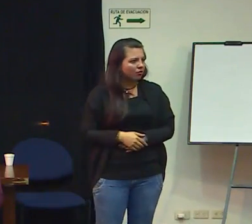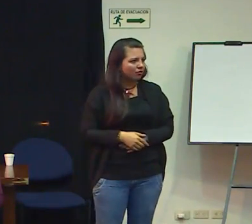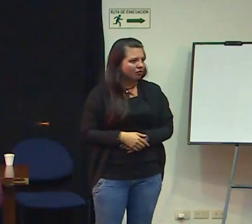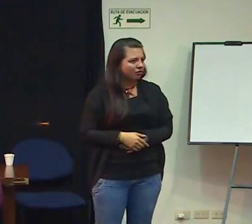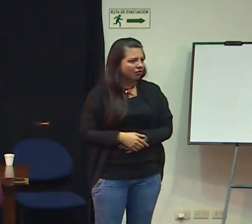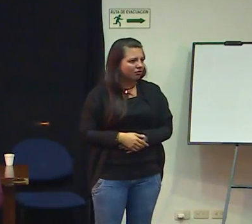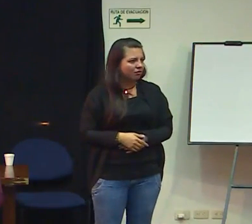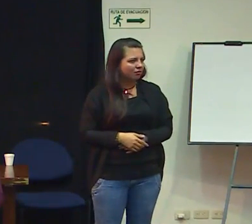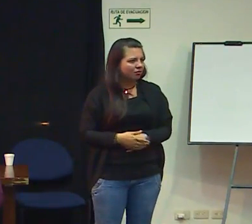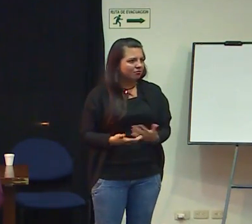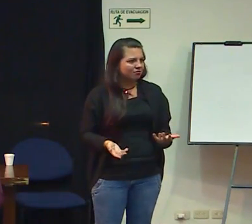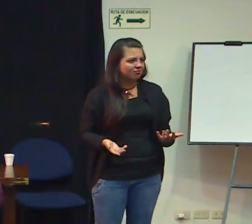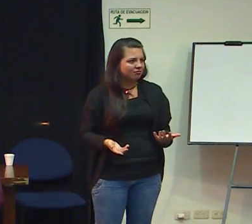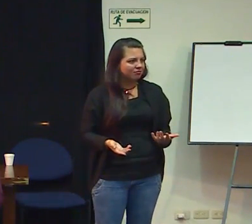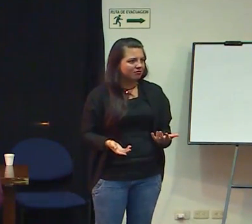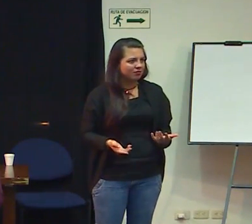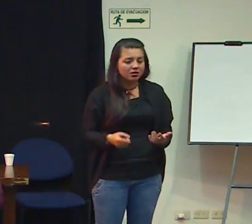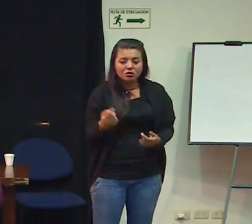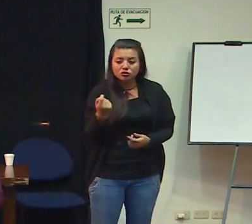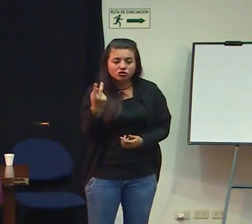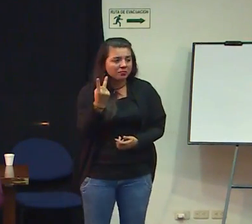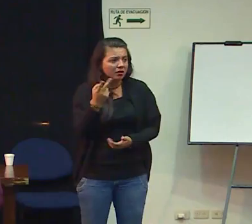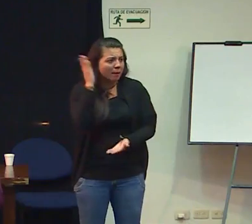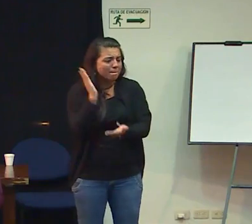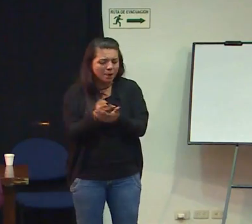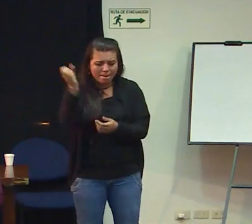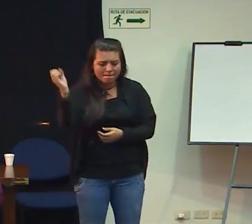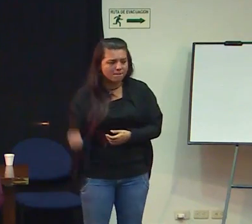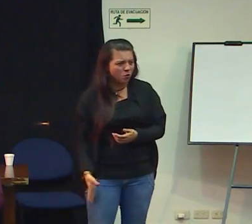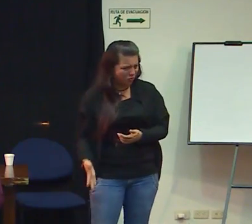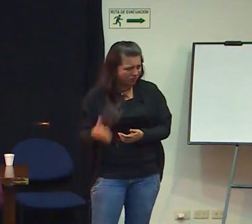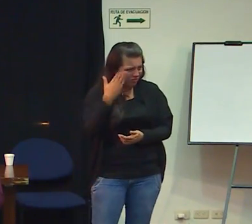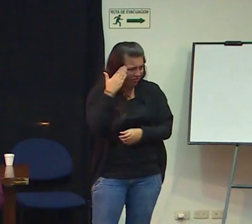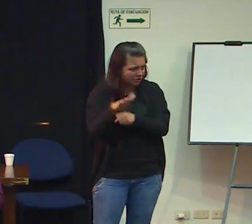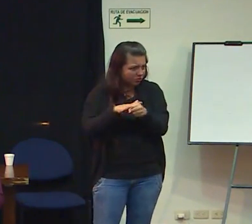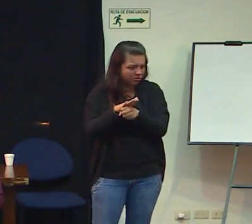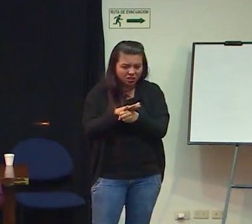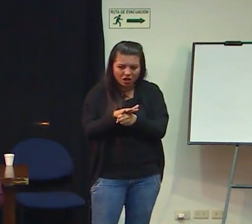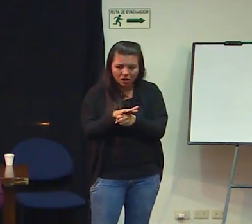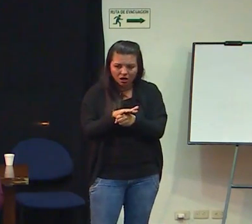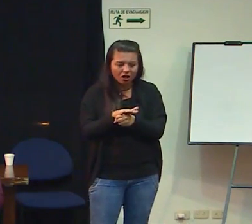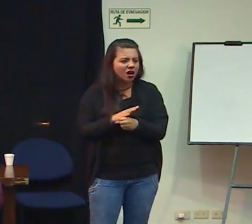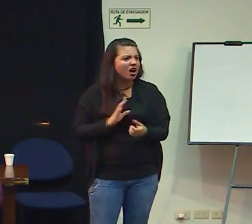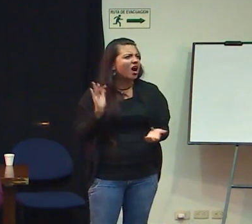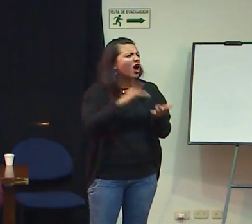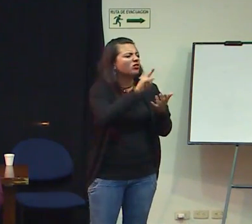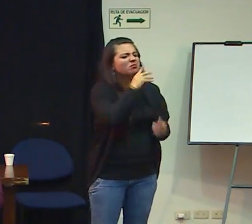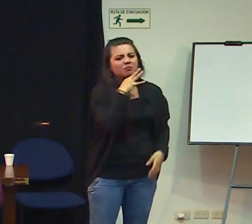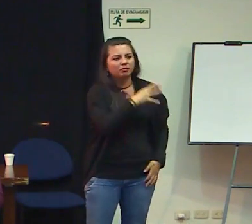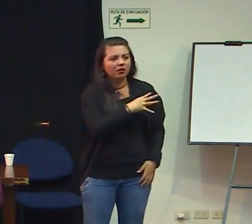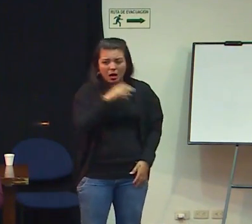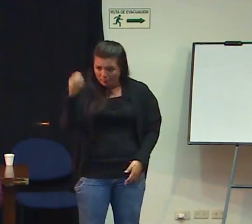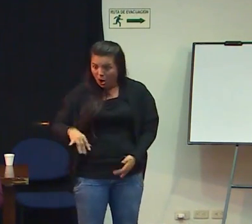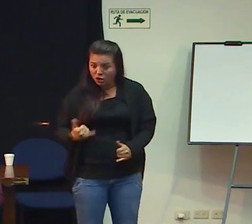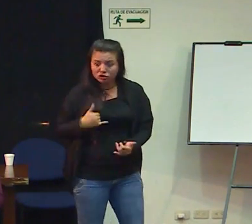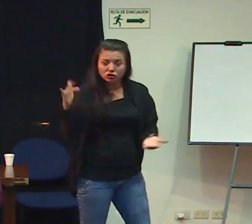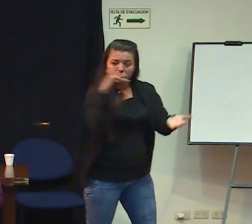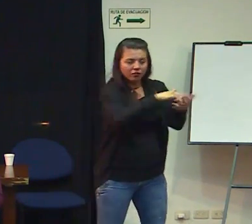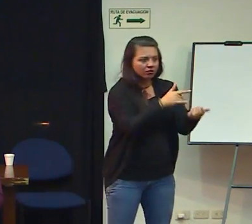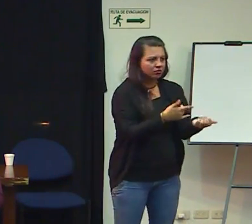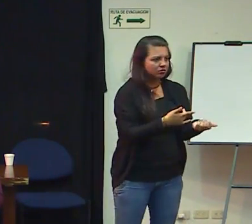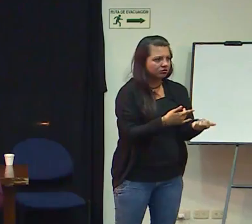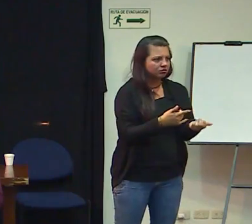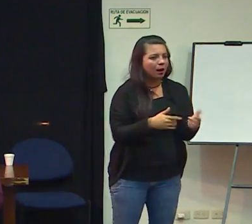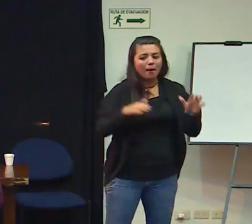¿Sí? Si no hubo un accidentado el viernes, yo no voy a la asamblea el lunes. Si no están promoviendo un paro, yo no voy a la